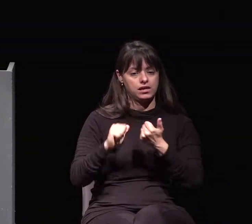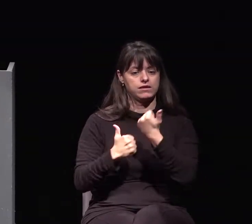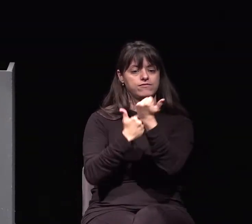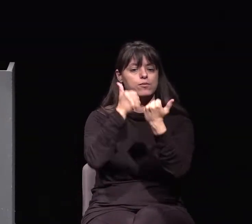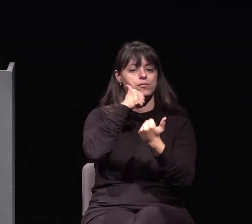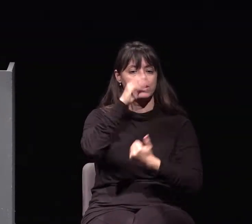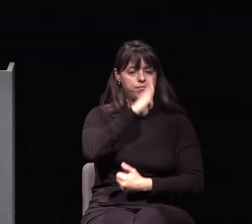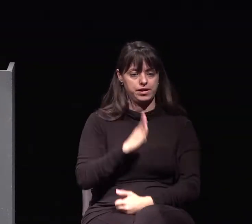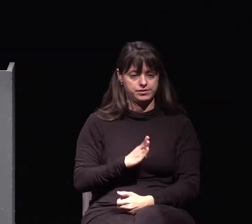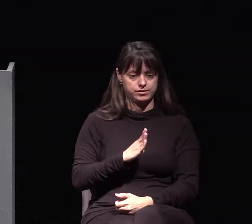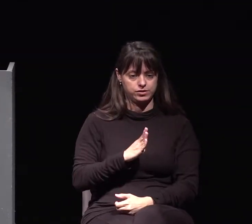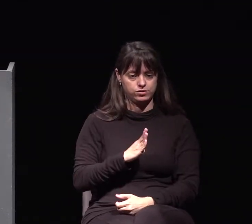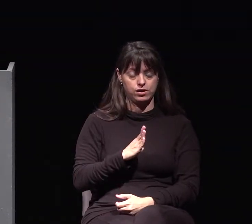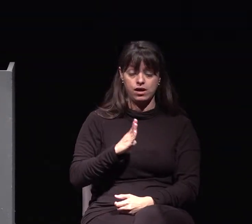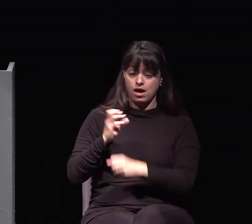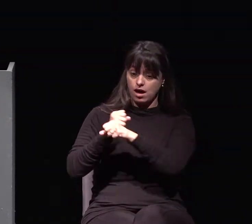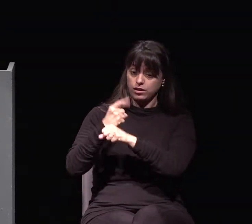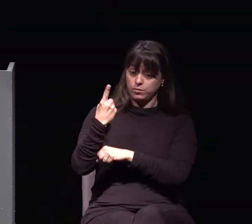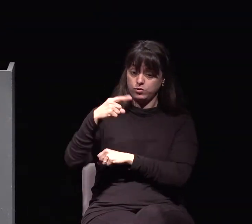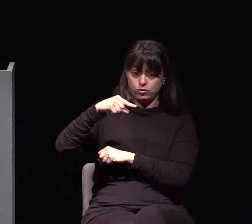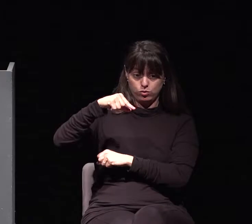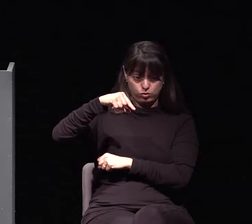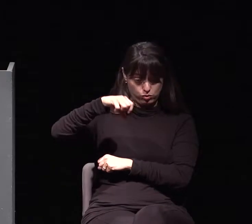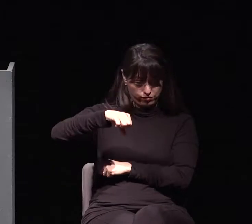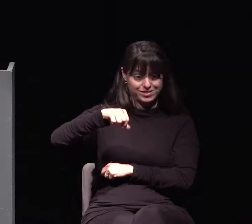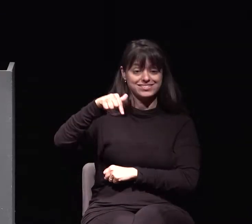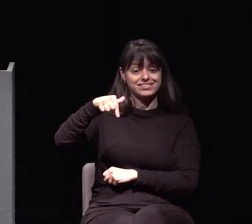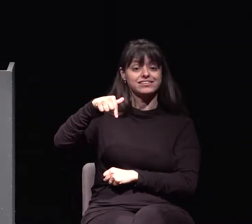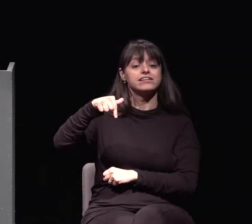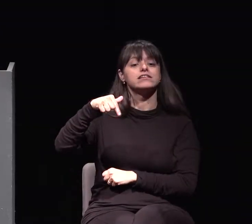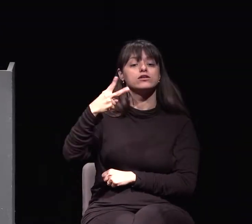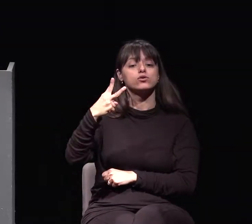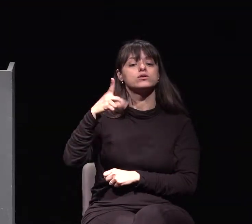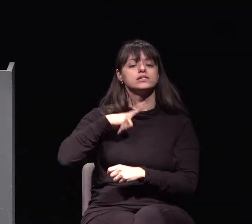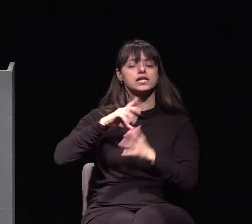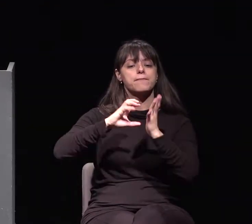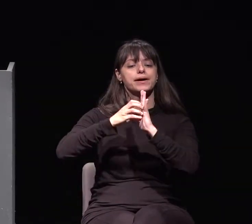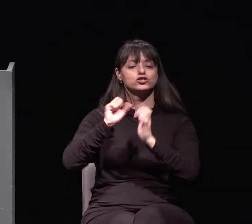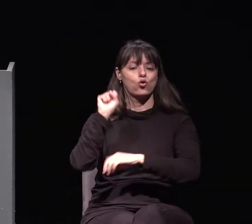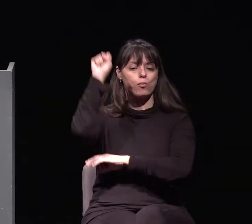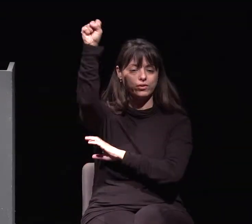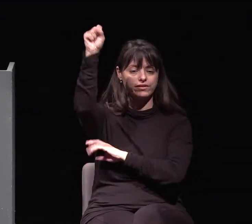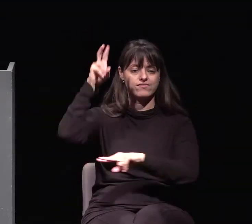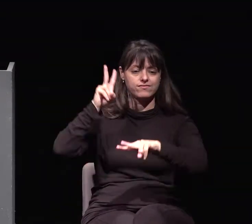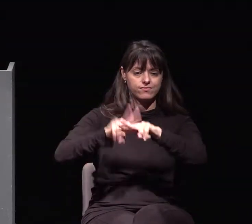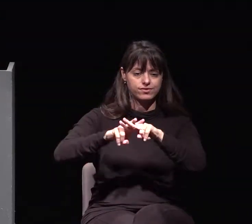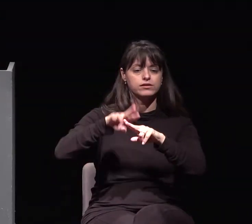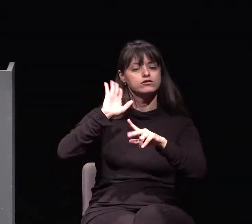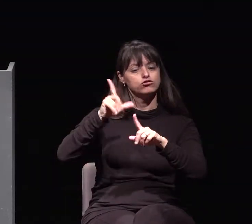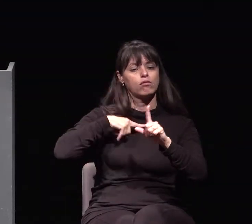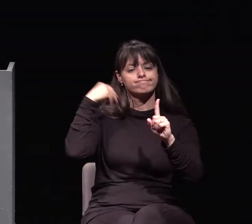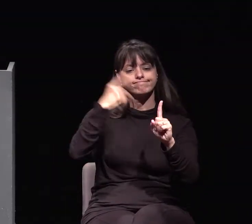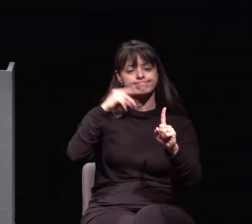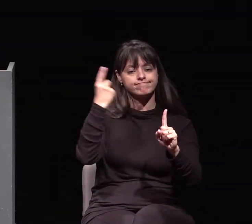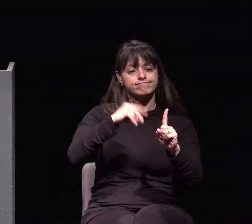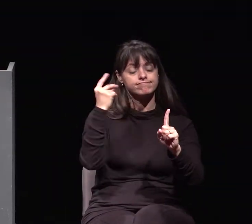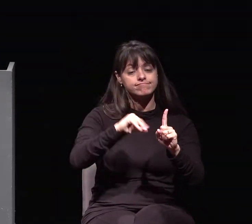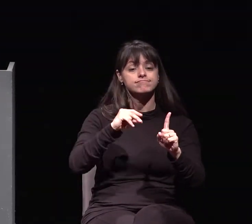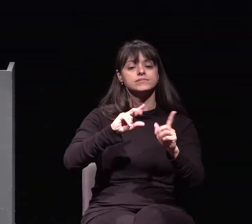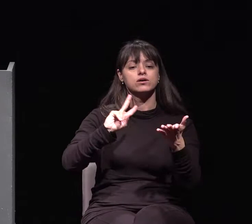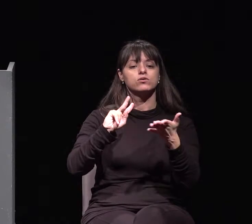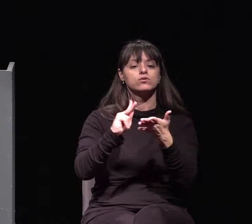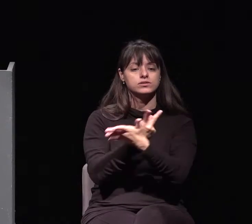Comunista e foi presa em 72, e foi levada à Operação Bandeirantes, a OBAN, onde foi submetida a sessões de tortura, que foram